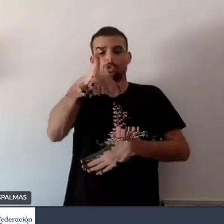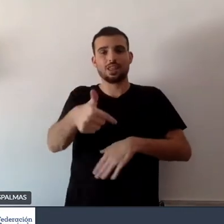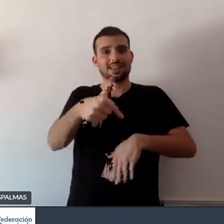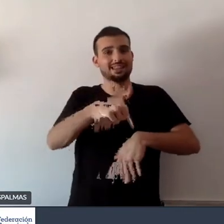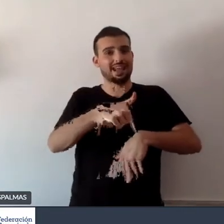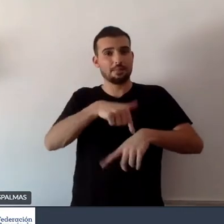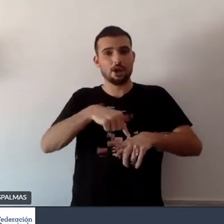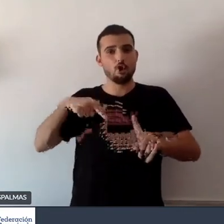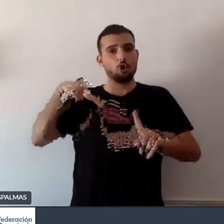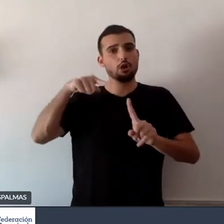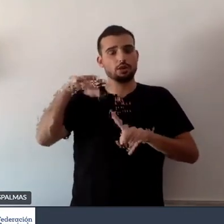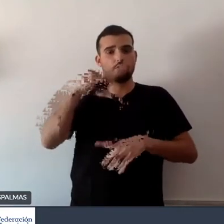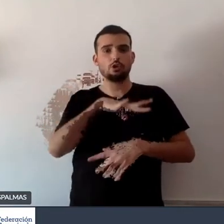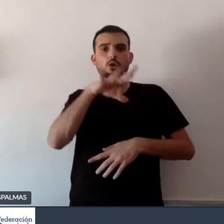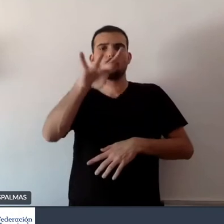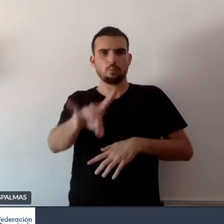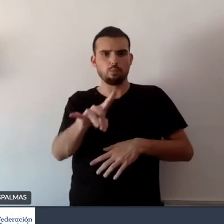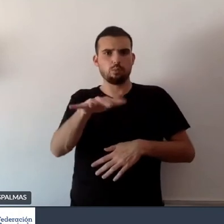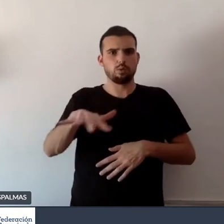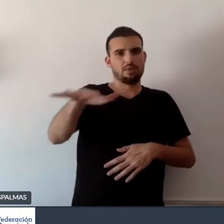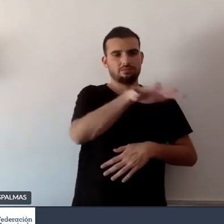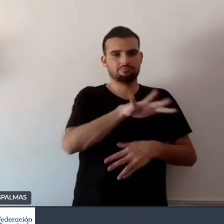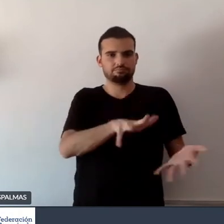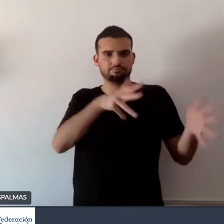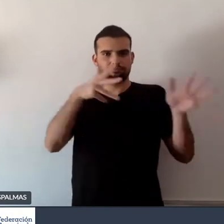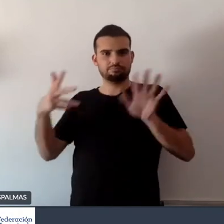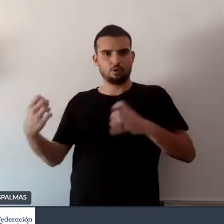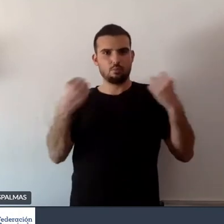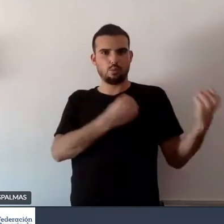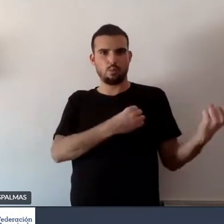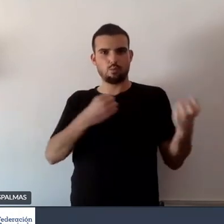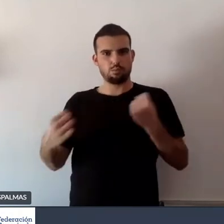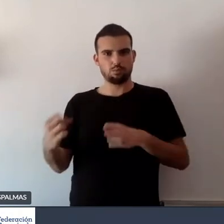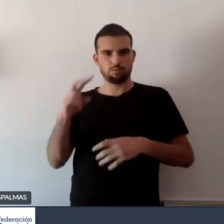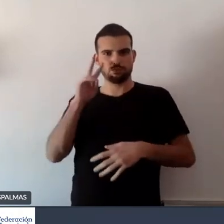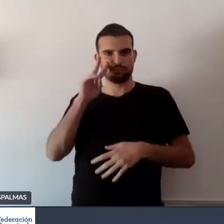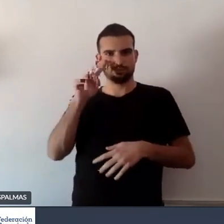central y esto se transforma en un Spanish pick and roll que vais a ver ahora.